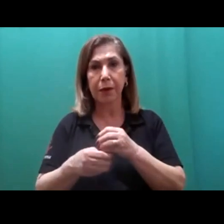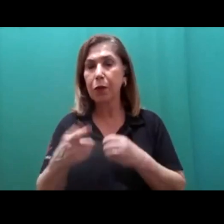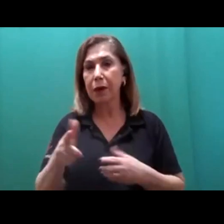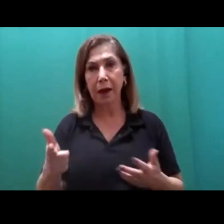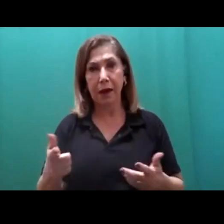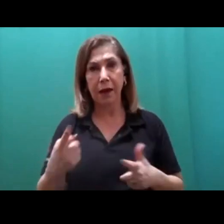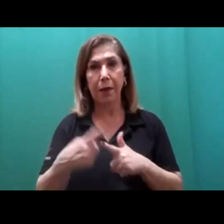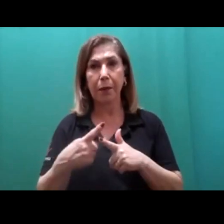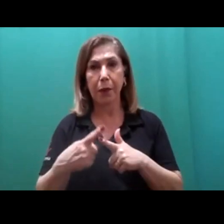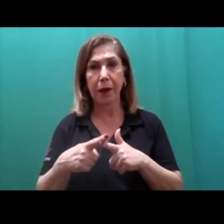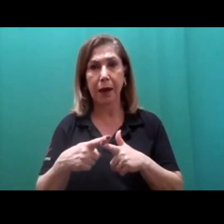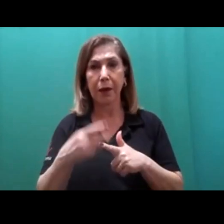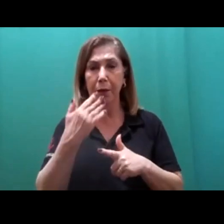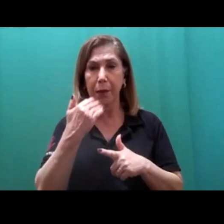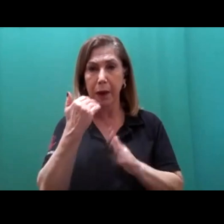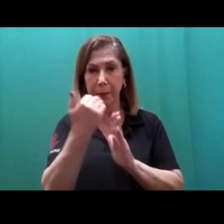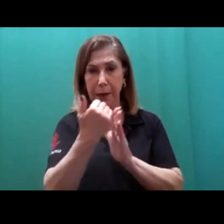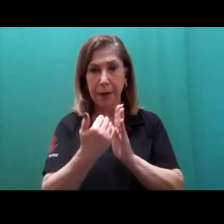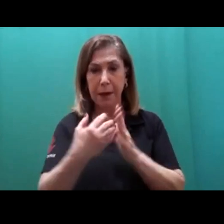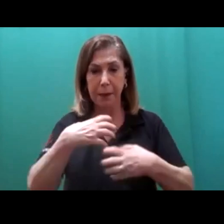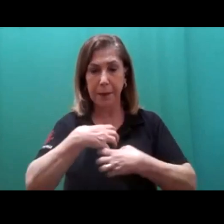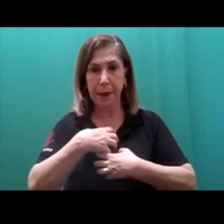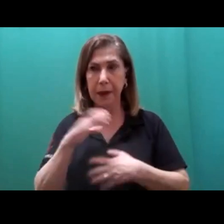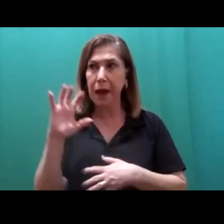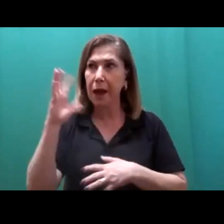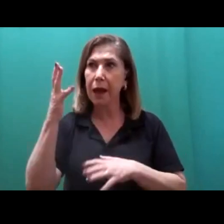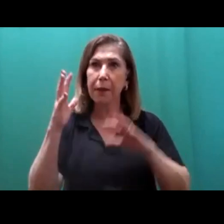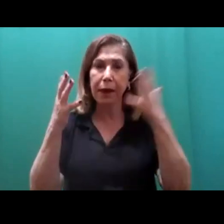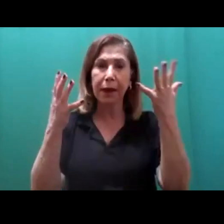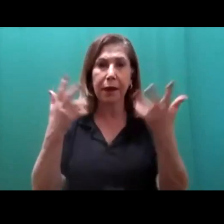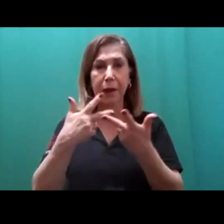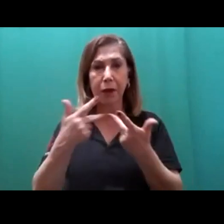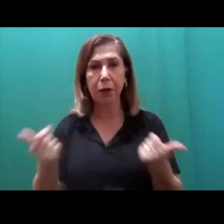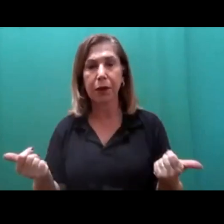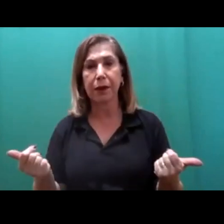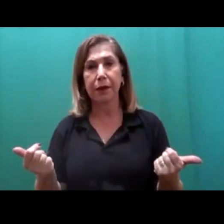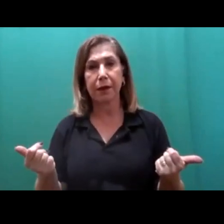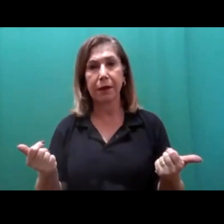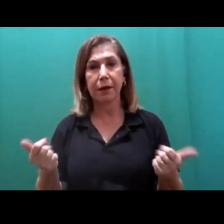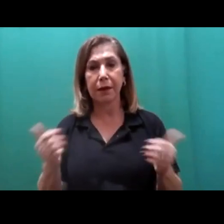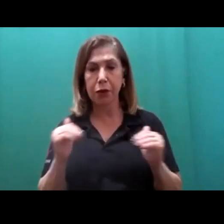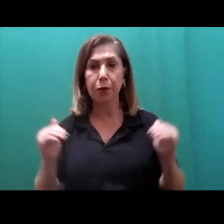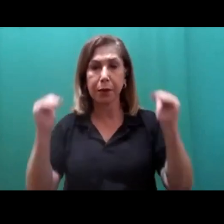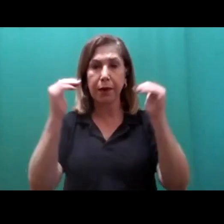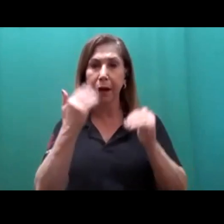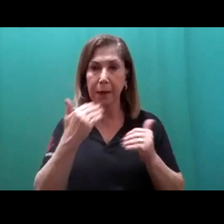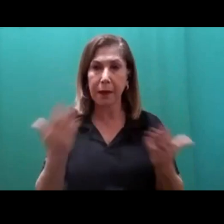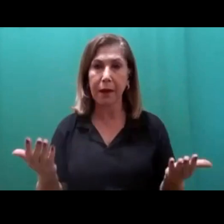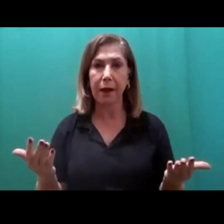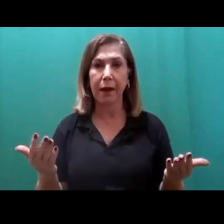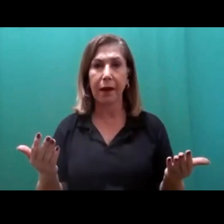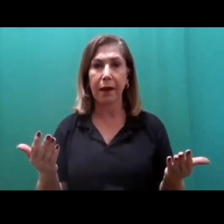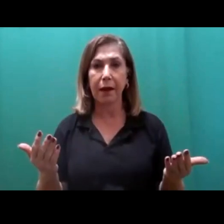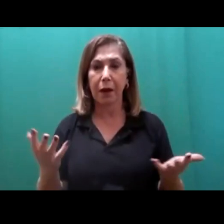produção de alimento num processo de impacto do clima, da questão da soberania alimentar e